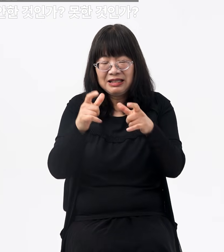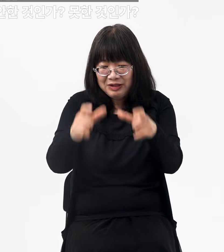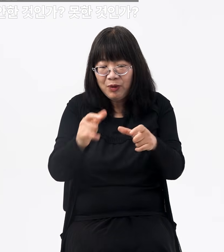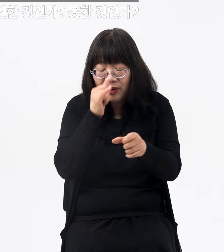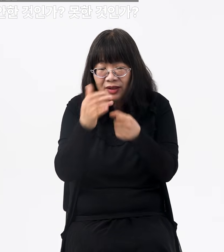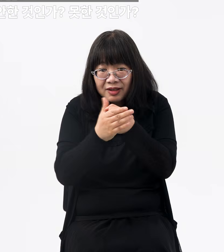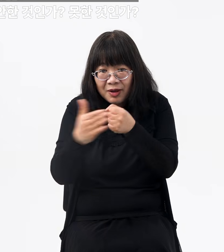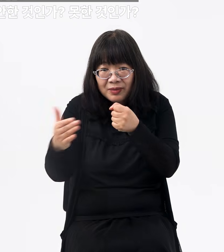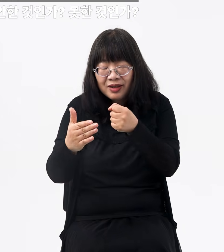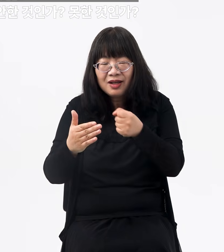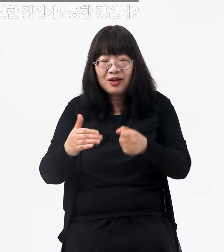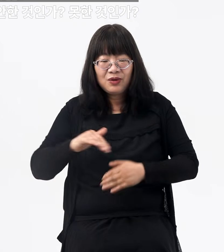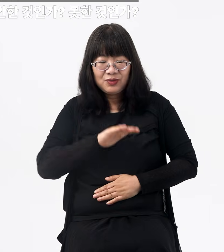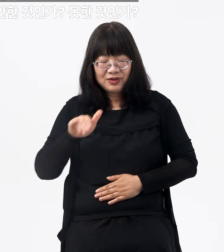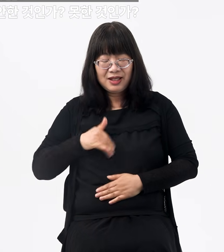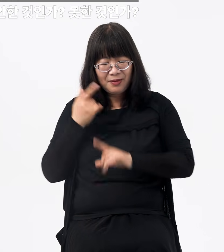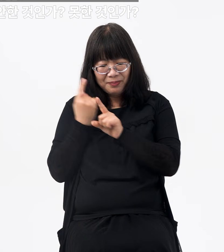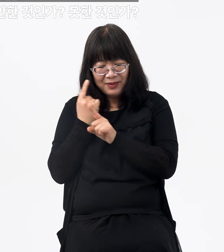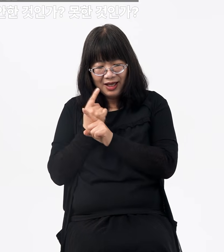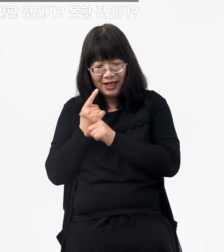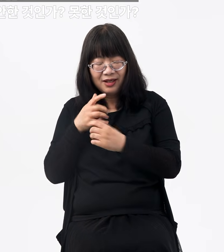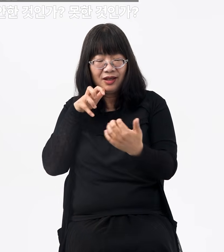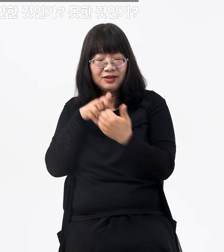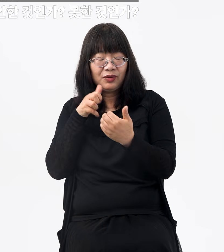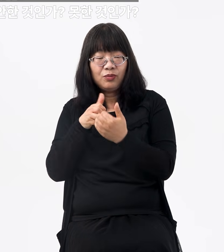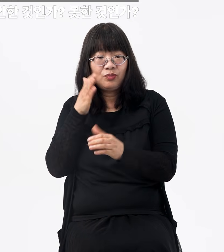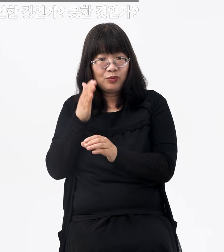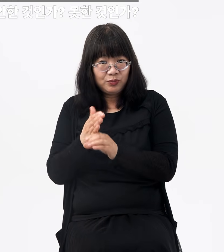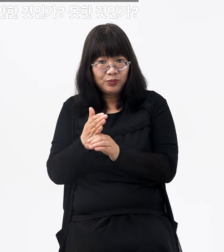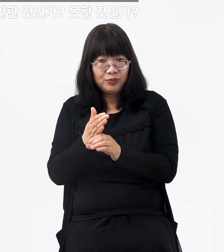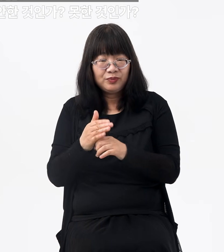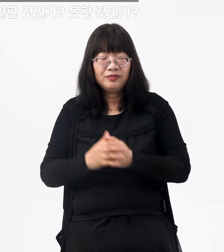그것과 매일 우리는 전쟁을 하는 겁니다.